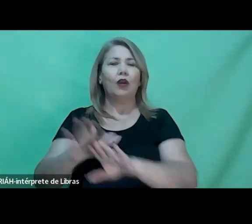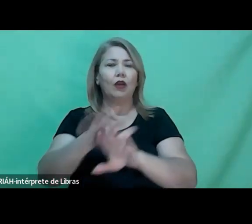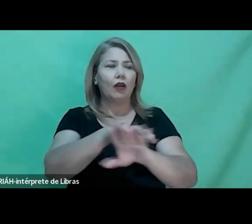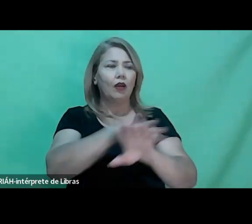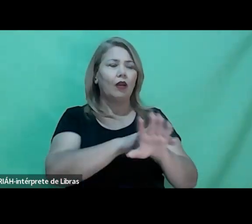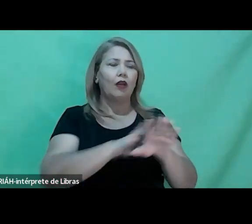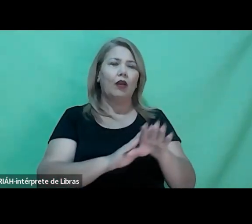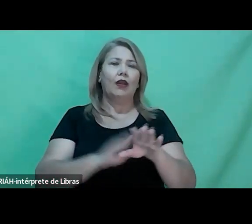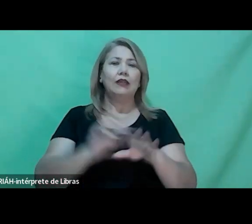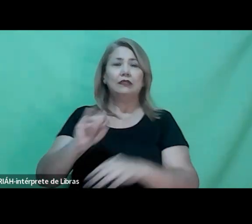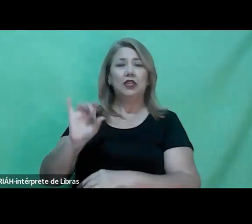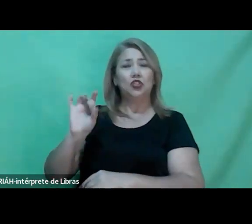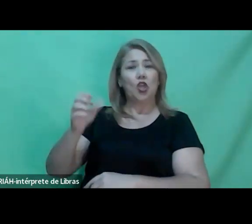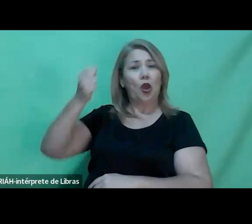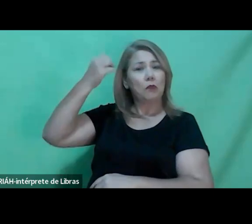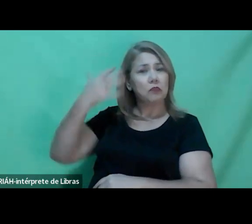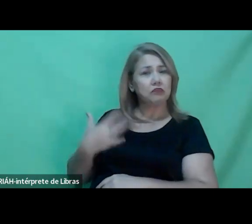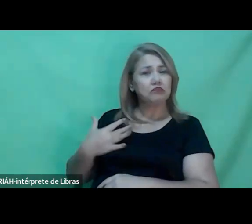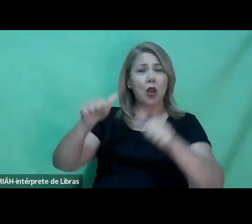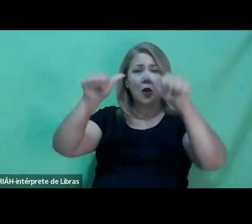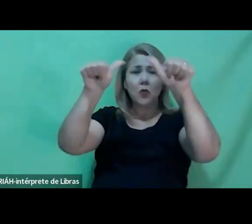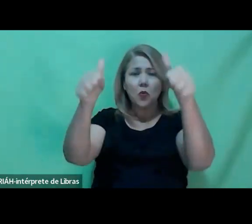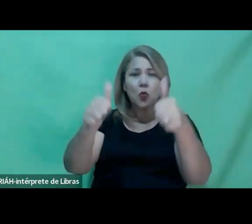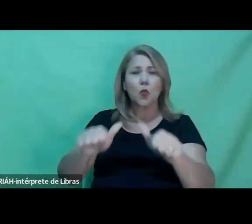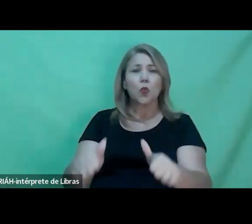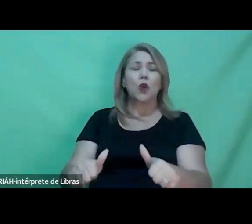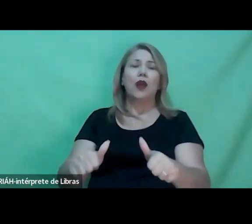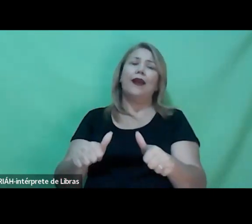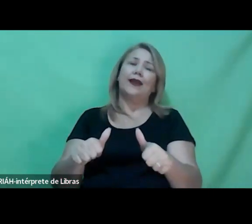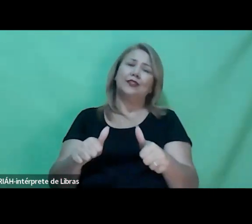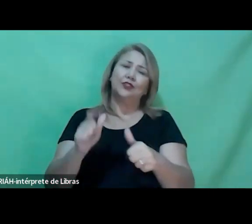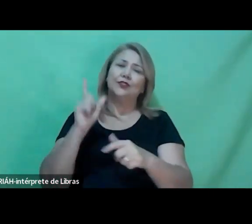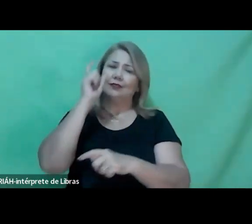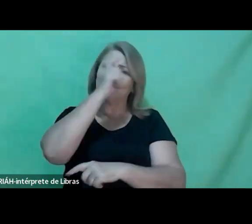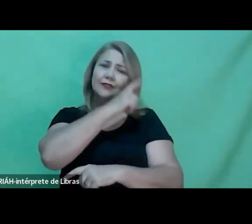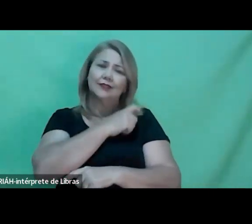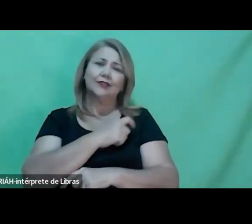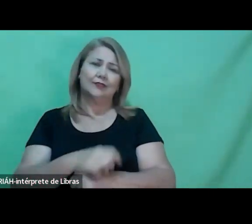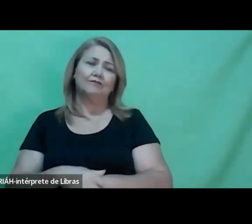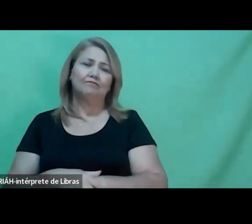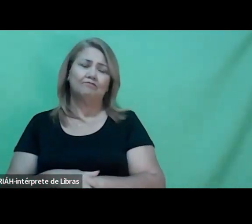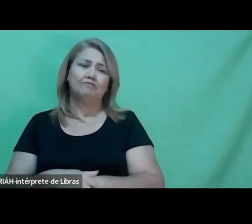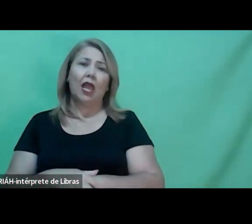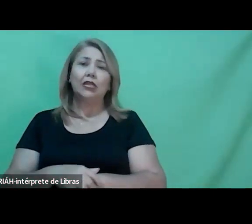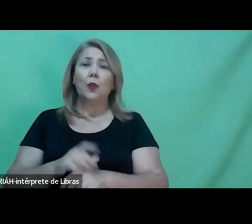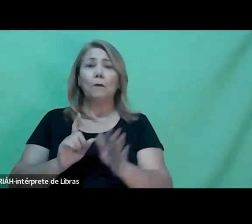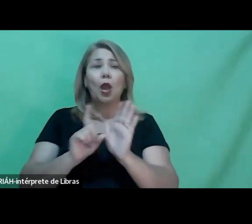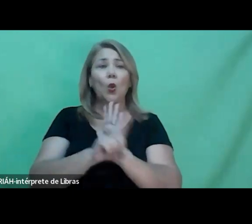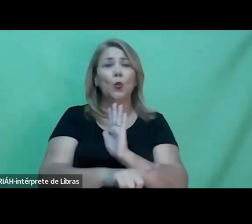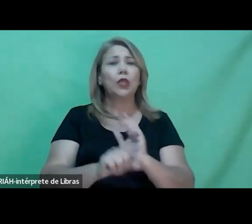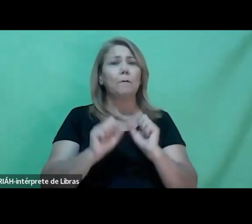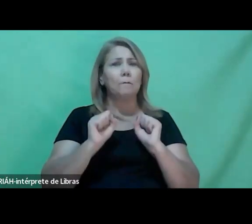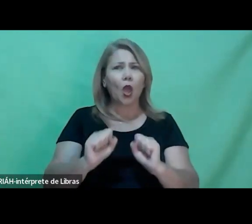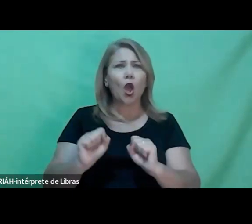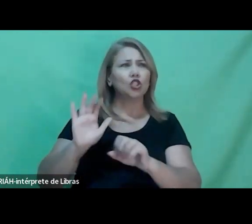imponerle el el que tenga que tocar hay algunos que no no no no no se sienten muy cómodos con eso Bueno tenemos